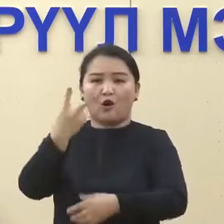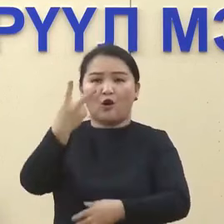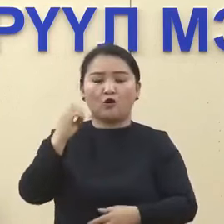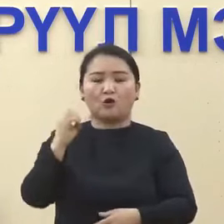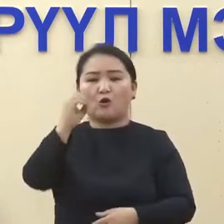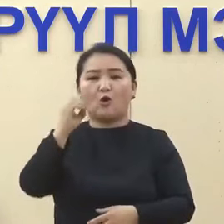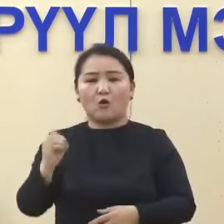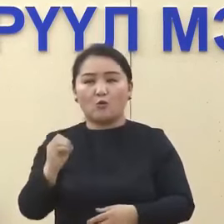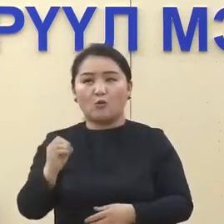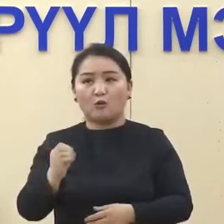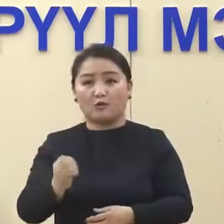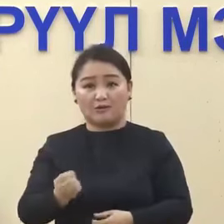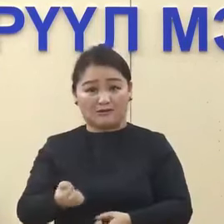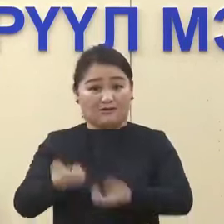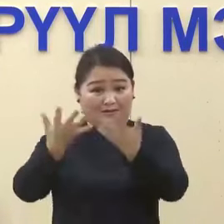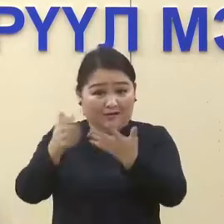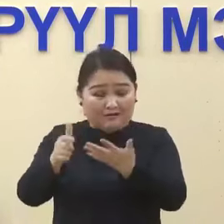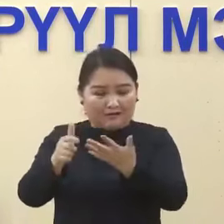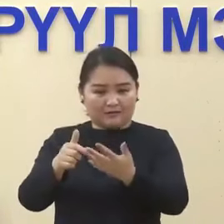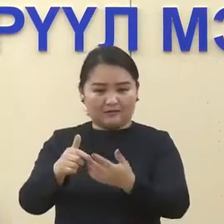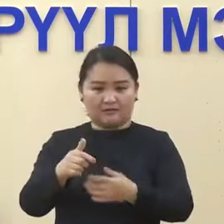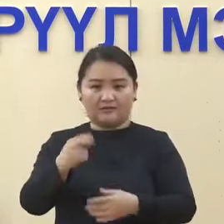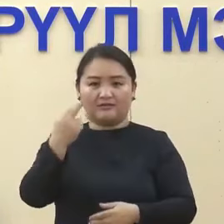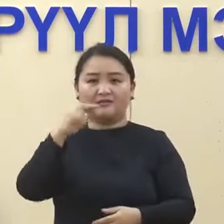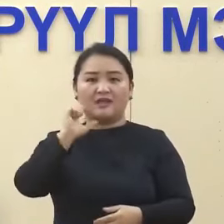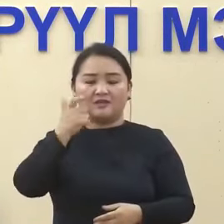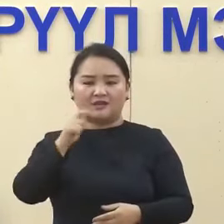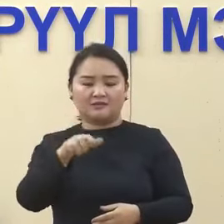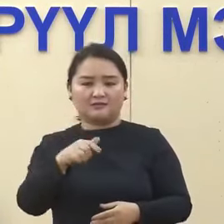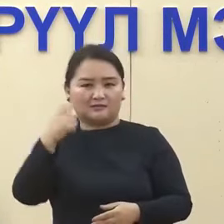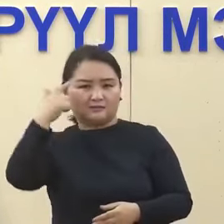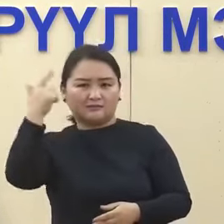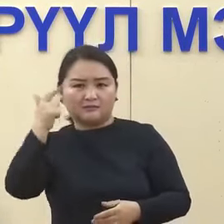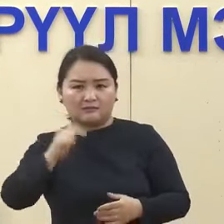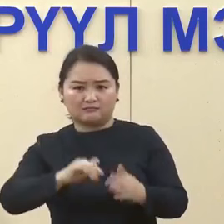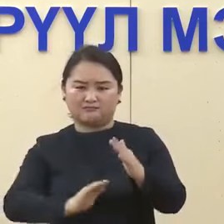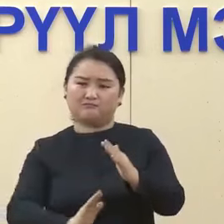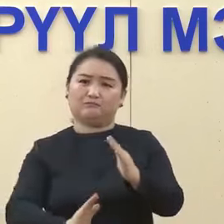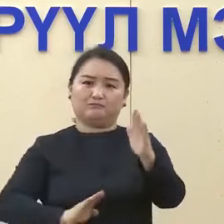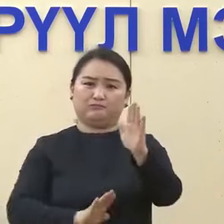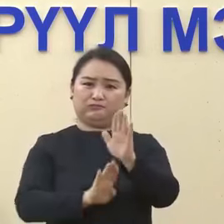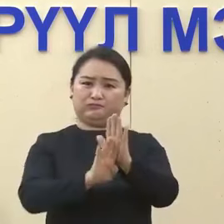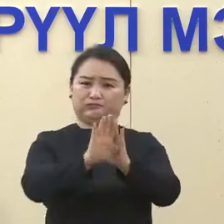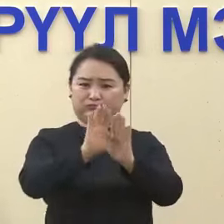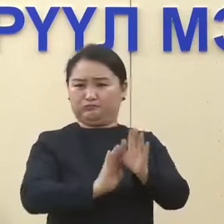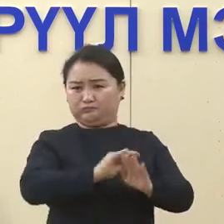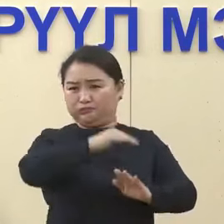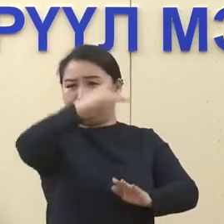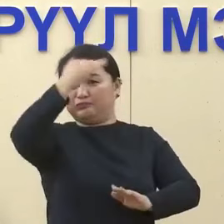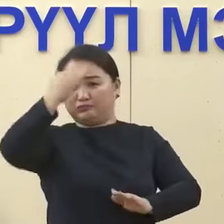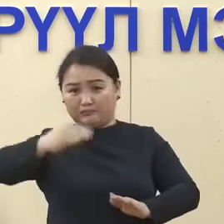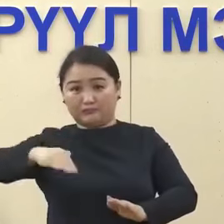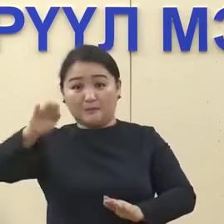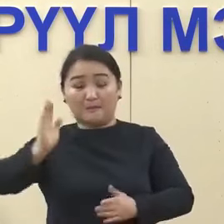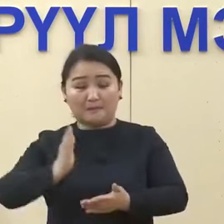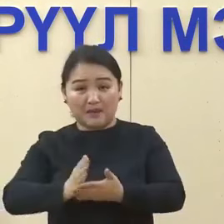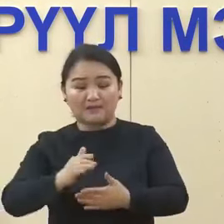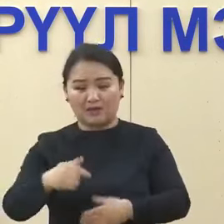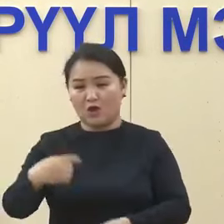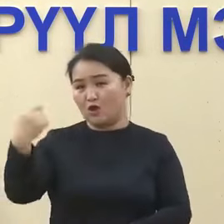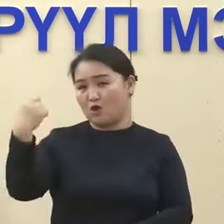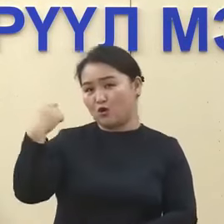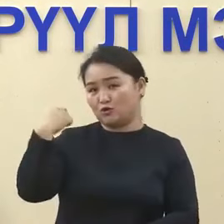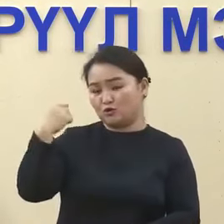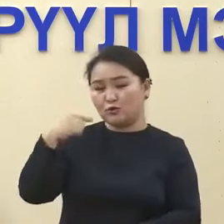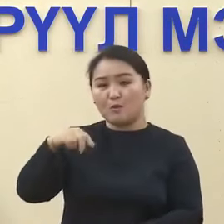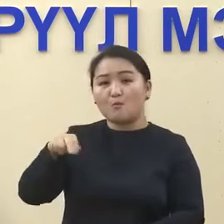дэгдэлт оргил үйдэй хүрсэн гэж үзэж байгаа юм байна. Харин өчигдөр буюу буруу гарагт шинээр бүртгэгдсэн халдварын тохиолдол